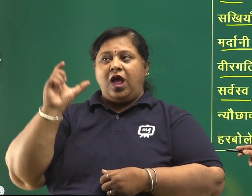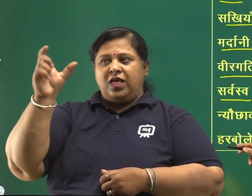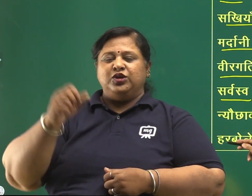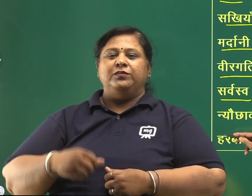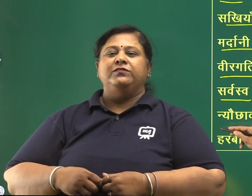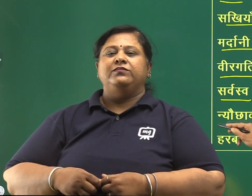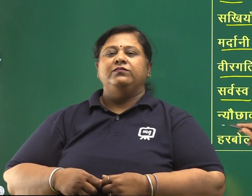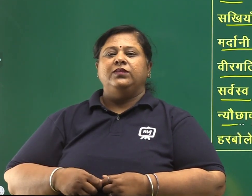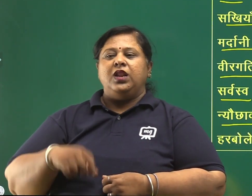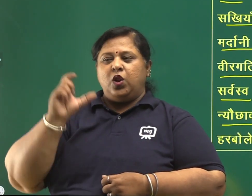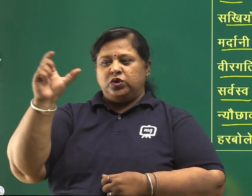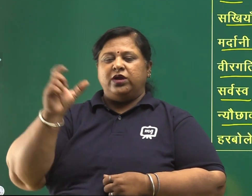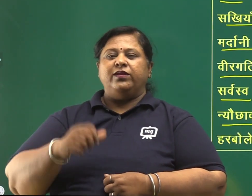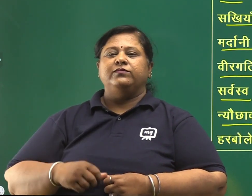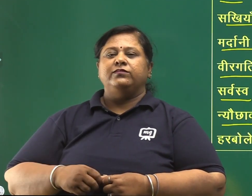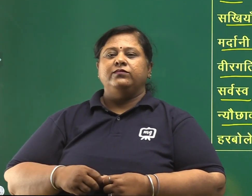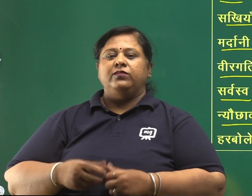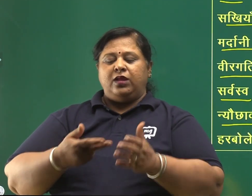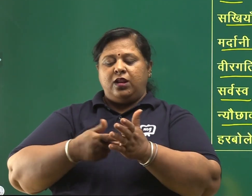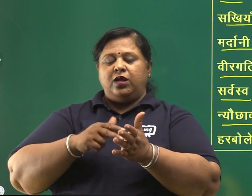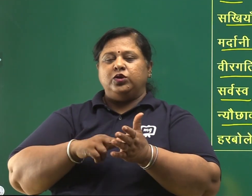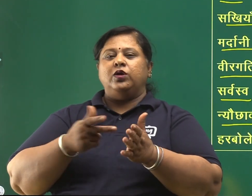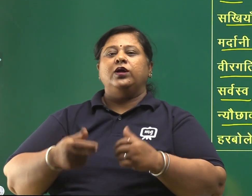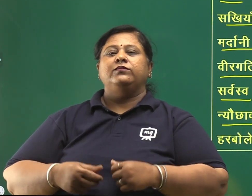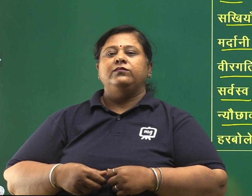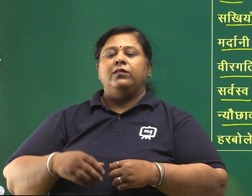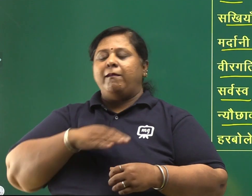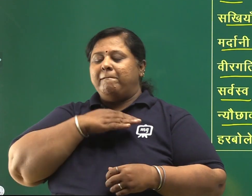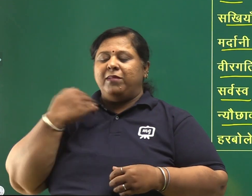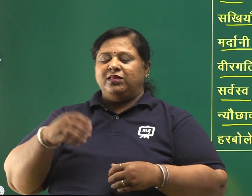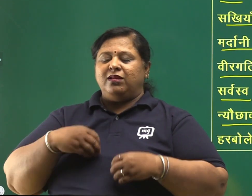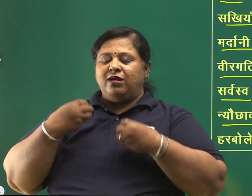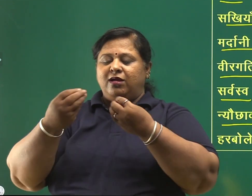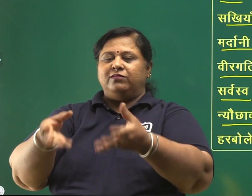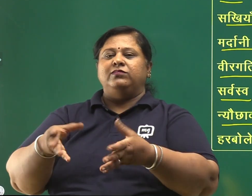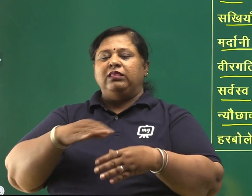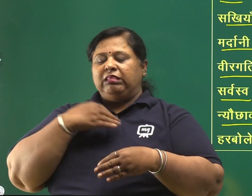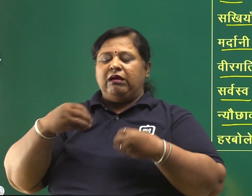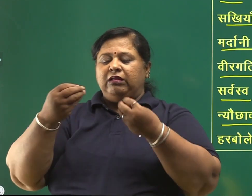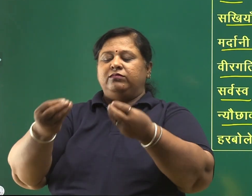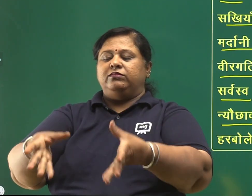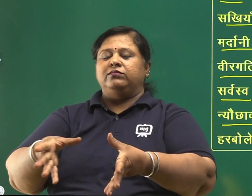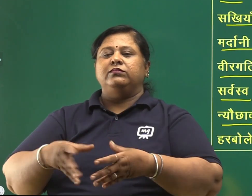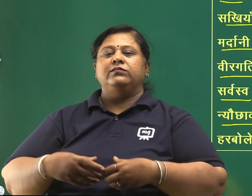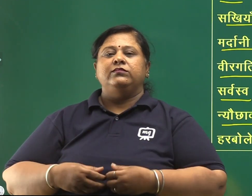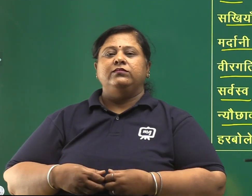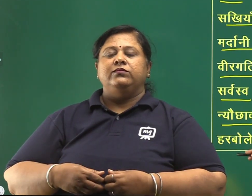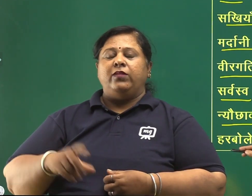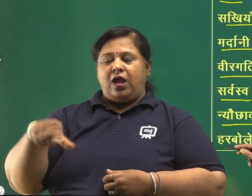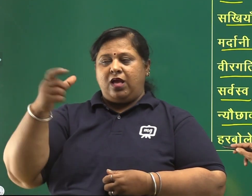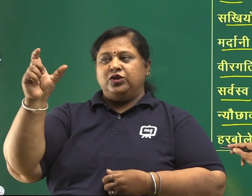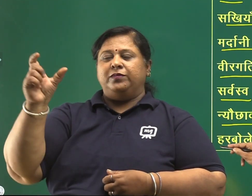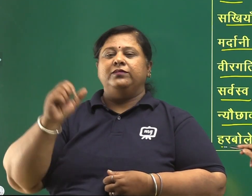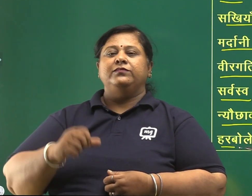शब्द न्योछावर, अर्थ होगा बलिदान करना, त्यागना। अगला